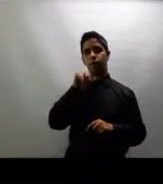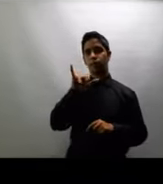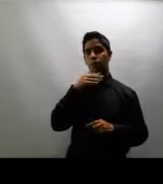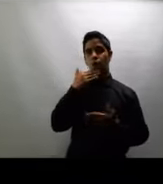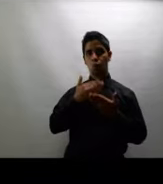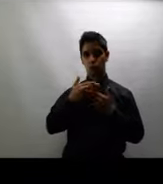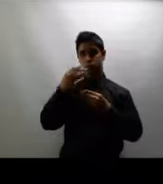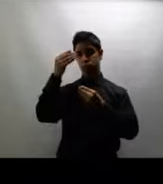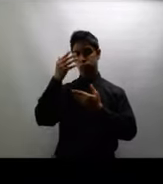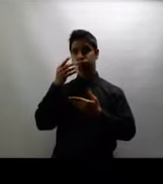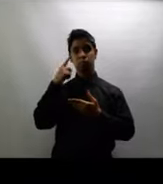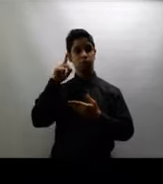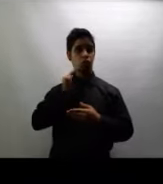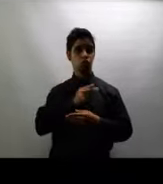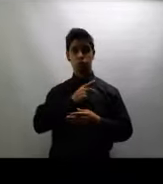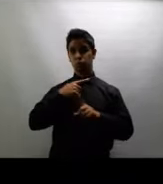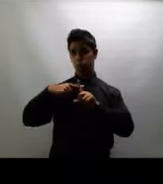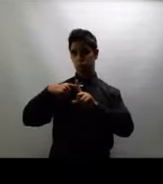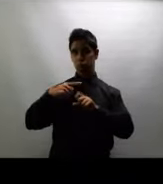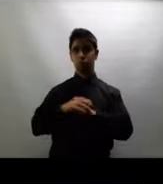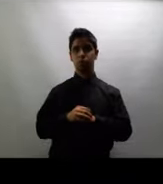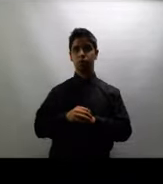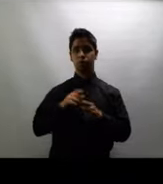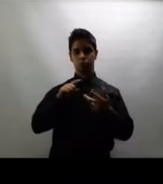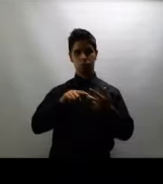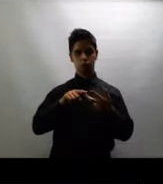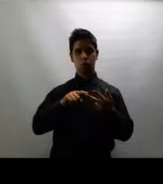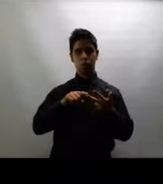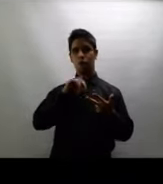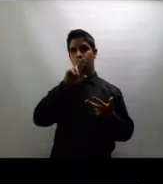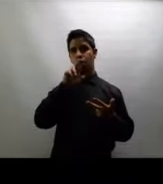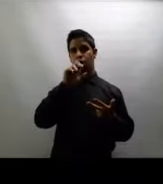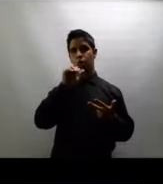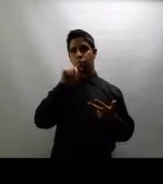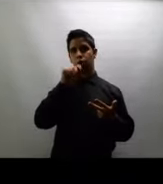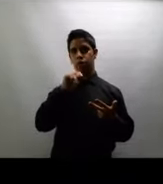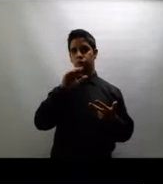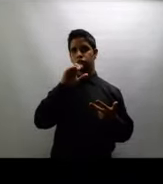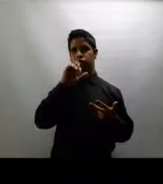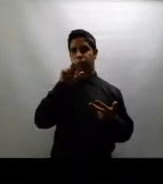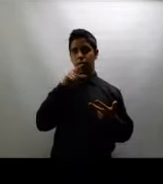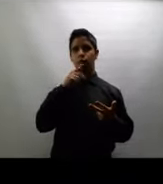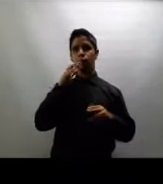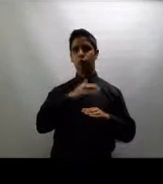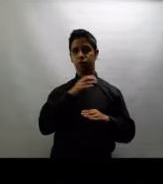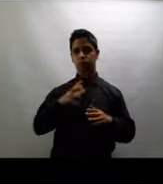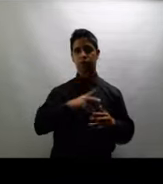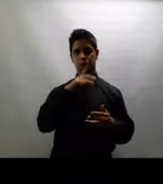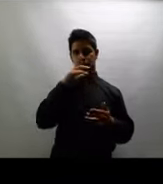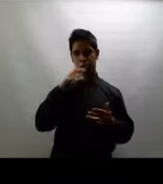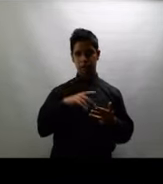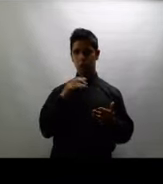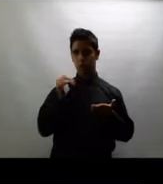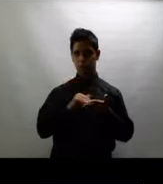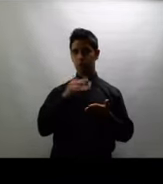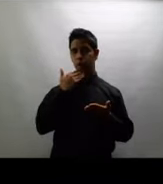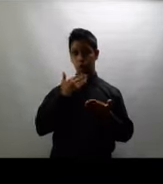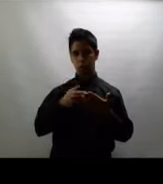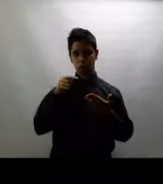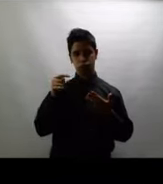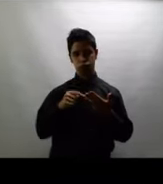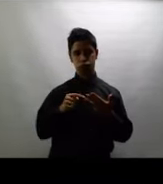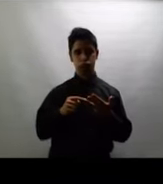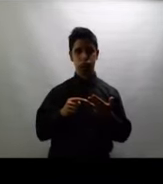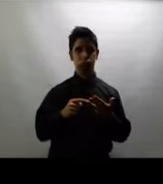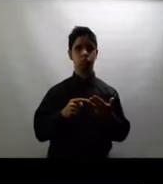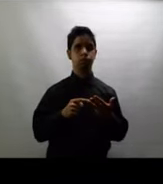buena noticia, bueno, Roberto Sierra en la música clásica, otra también. Vez. Qué bueno. Y